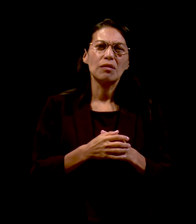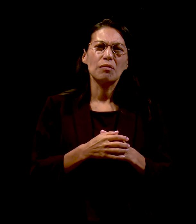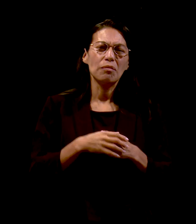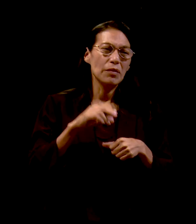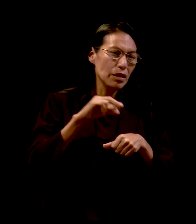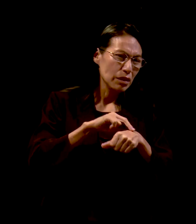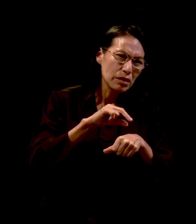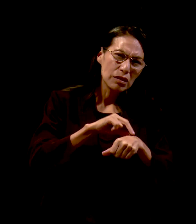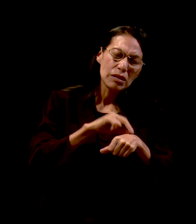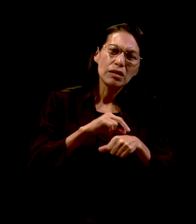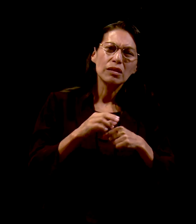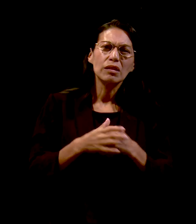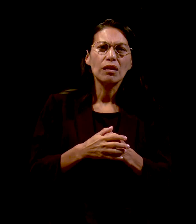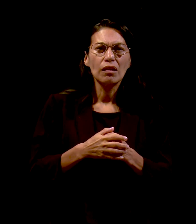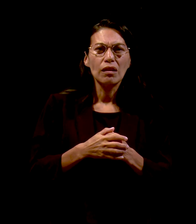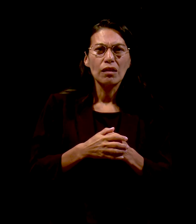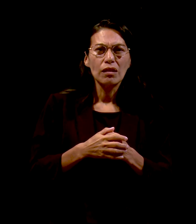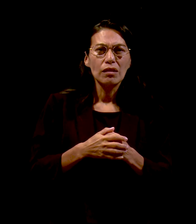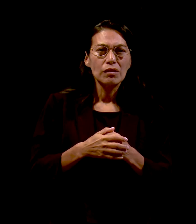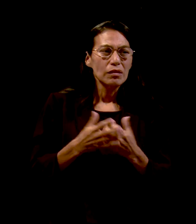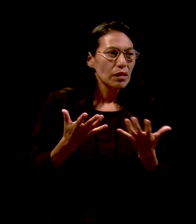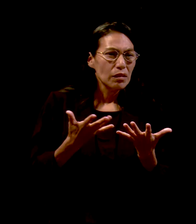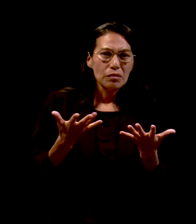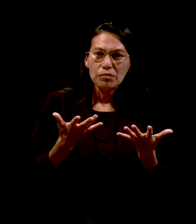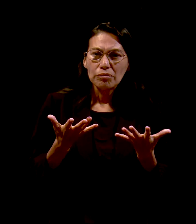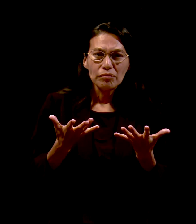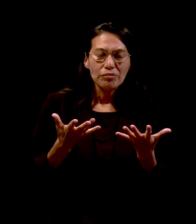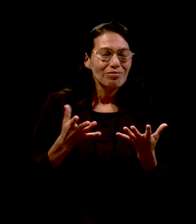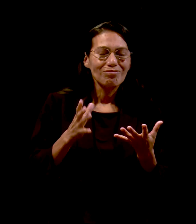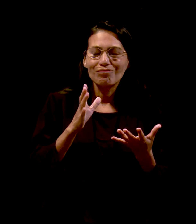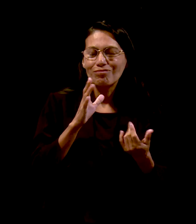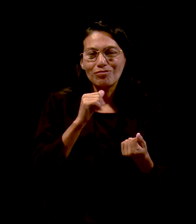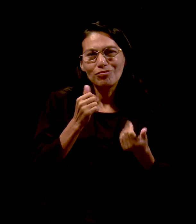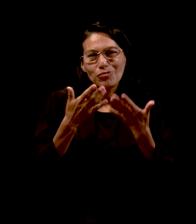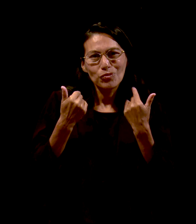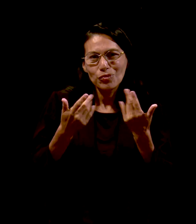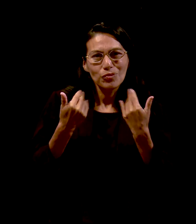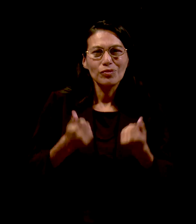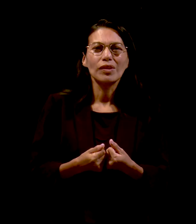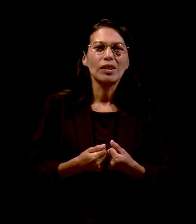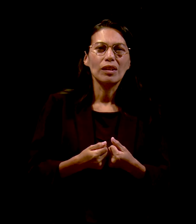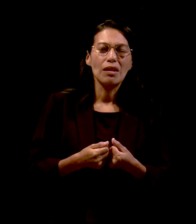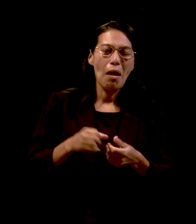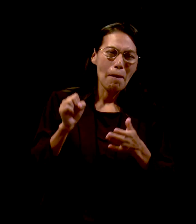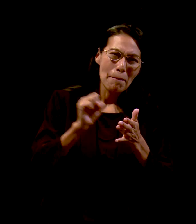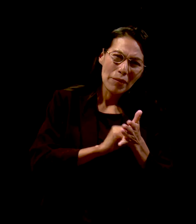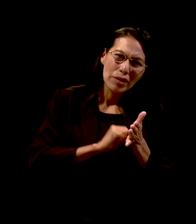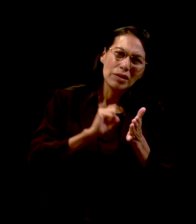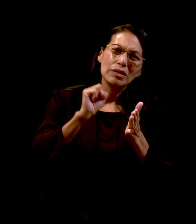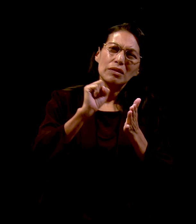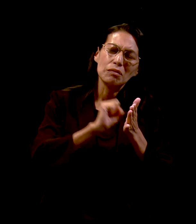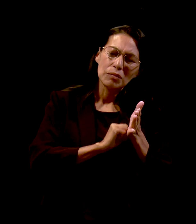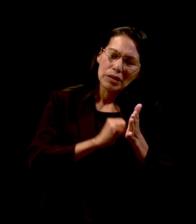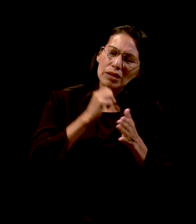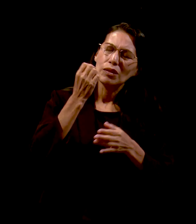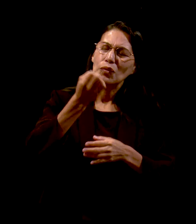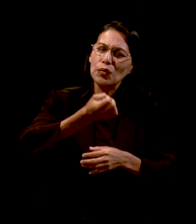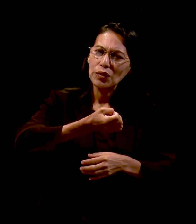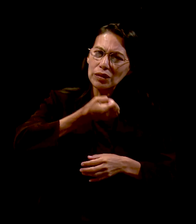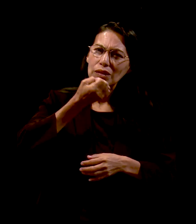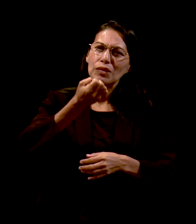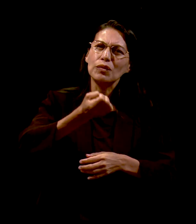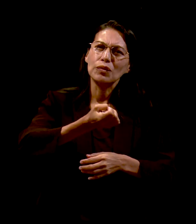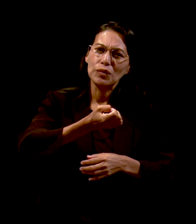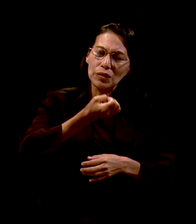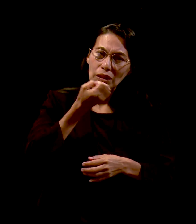a la que pudiéramos tener acceso increíblemente estuvimos meses y meses orando para que apareciera la